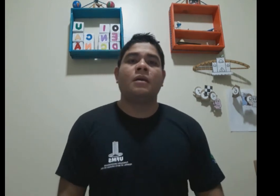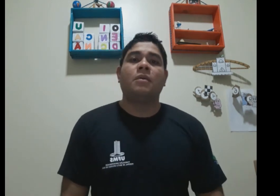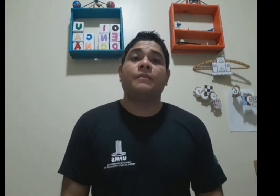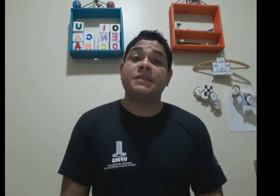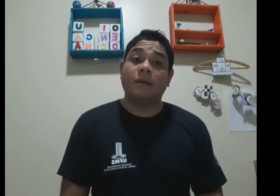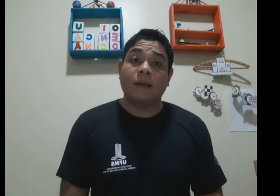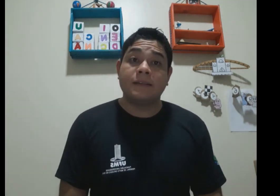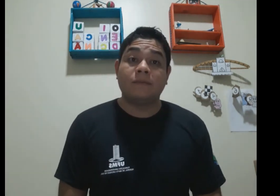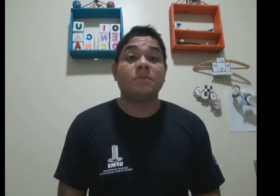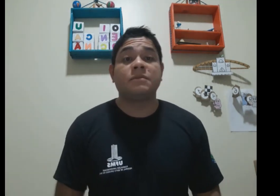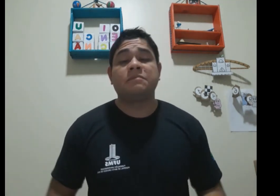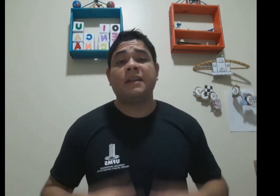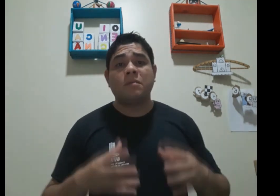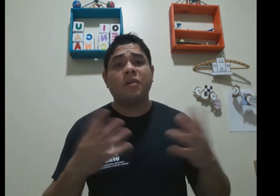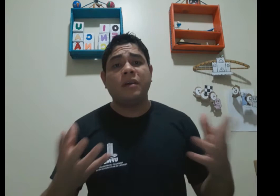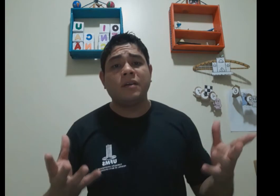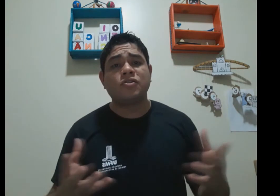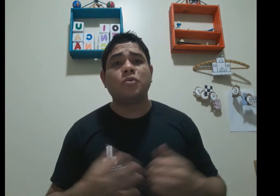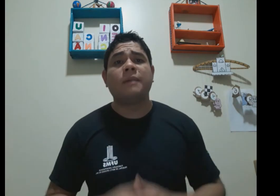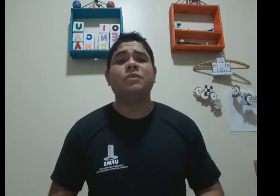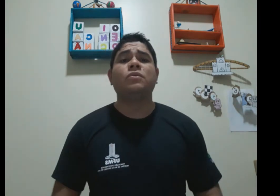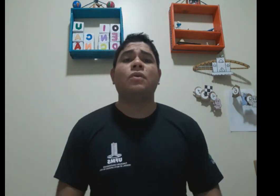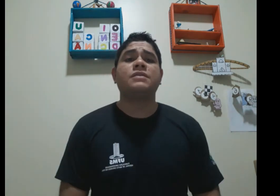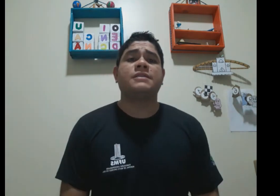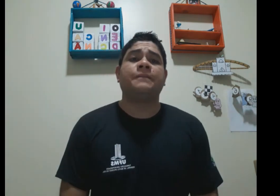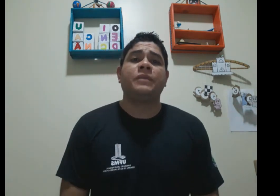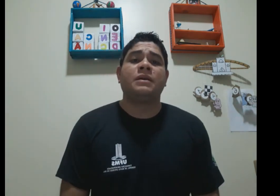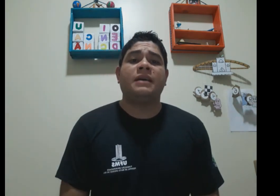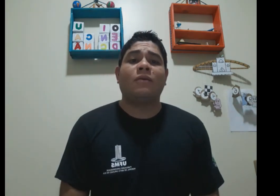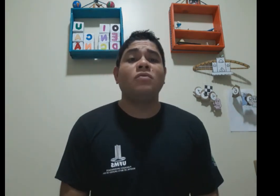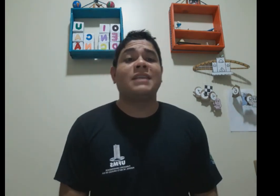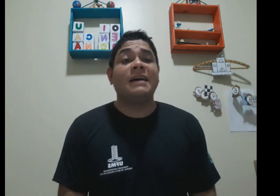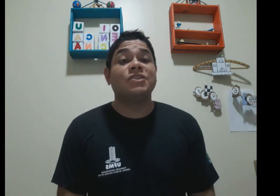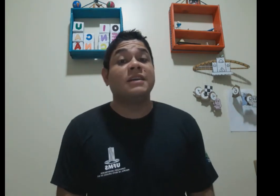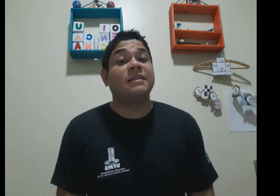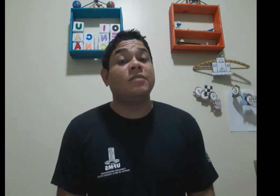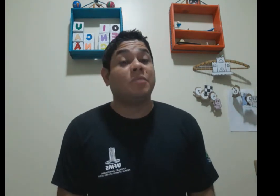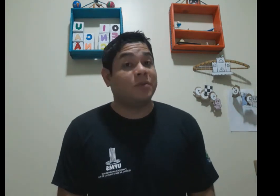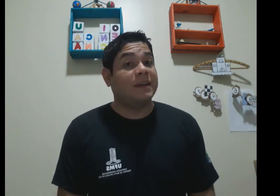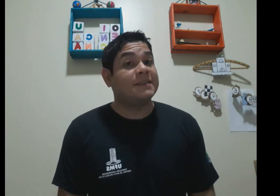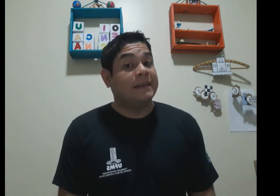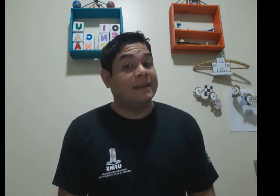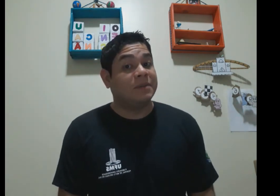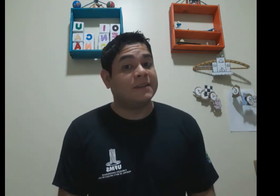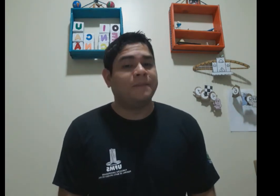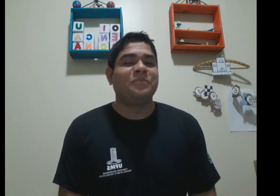Bom, na sequência vamos falar um pouquinho aqui sobre o capítulo 11, que é Contraste entre Língua Portuguesa e Libras.